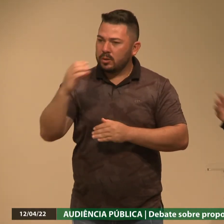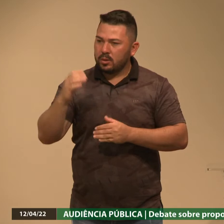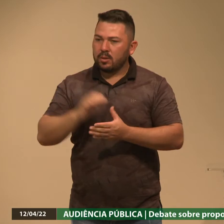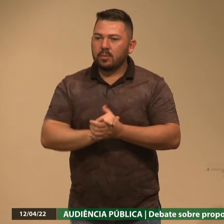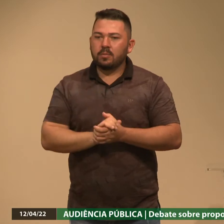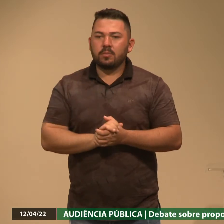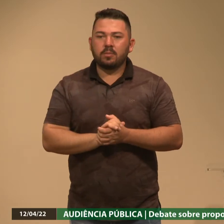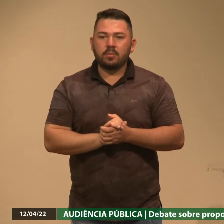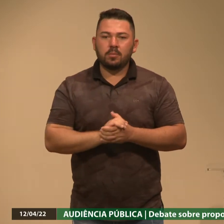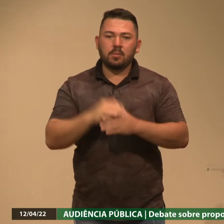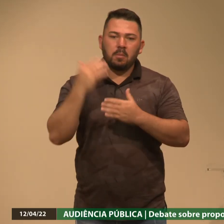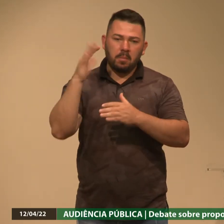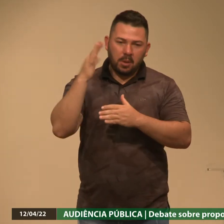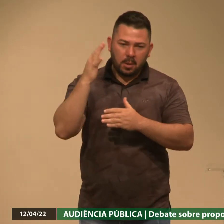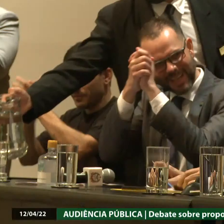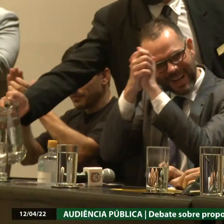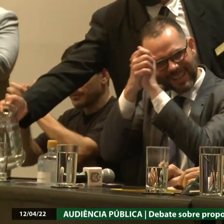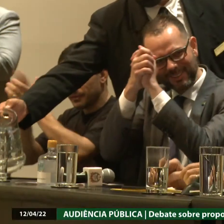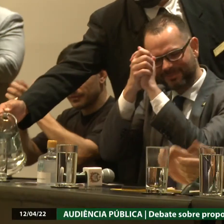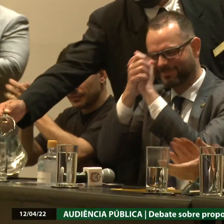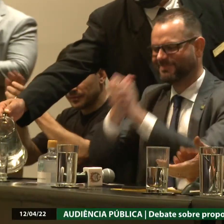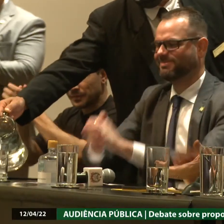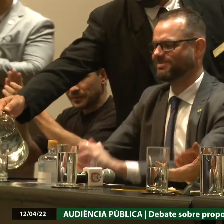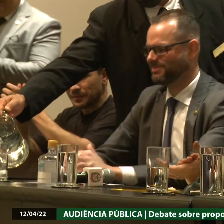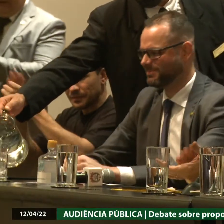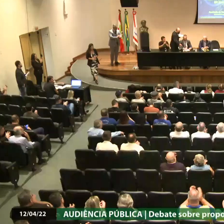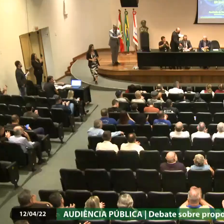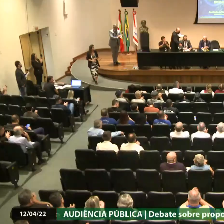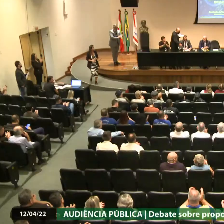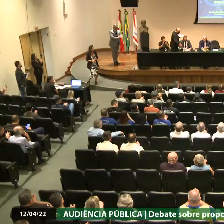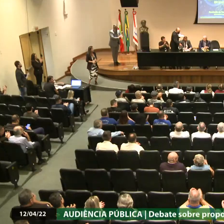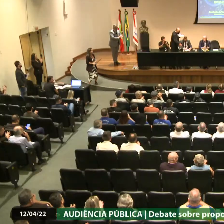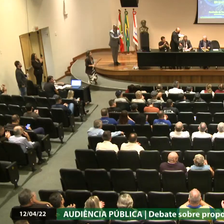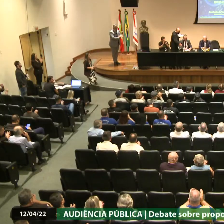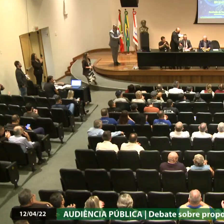tá parabéns aí pela fé